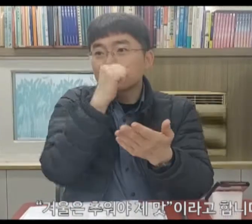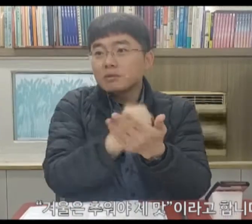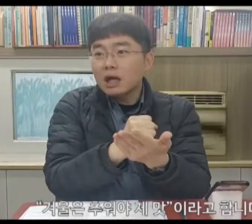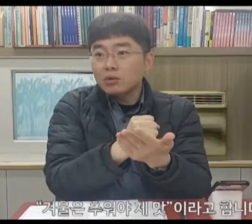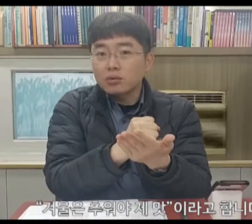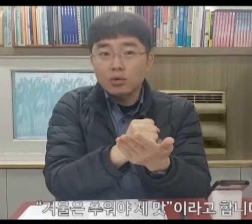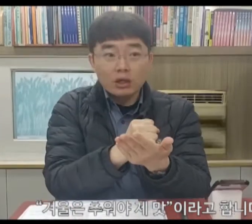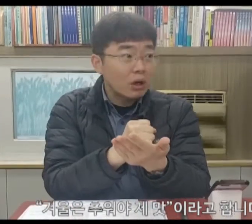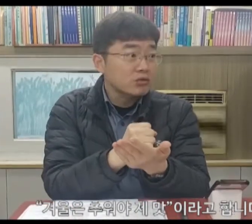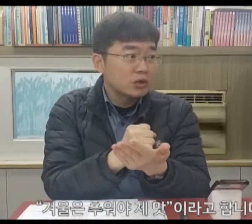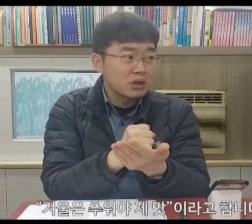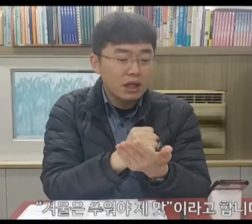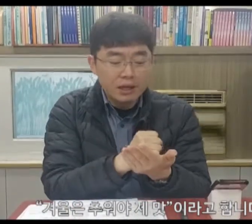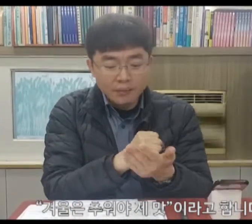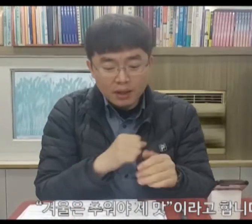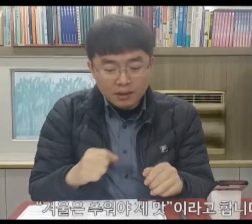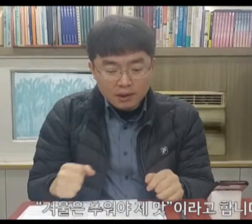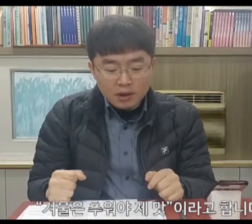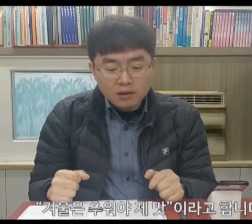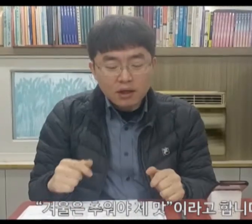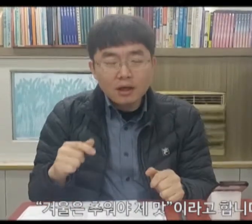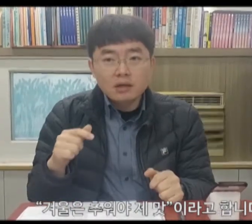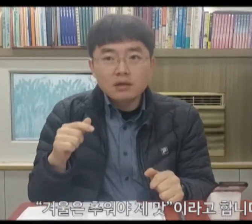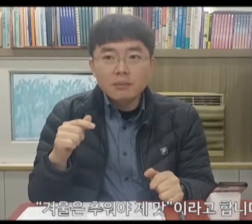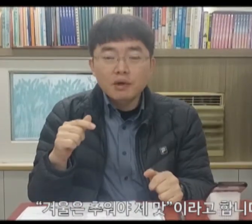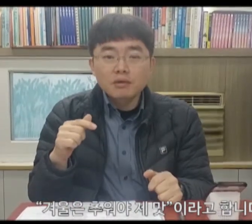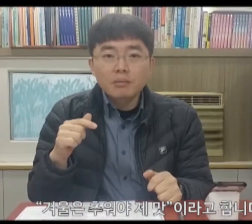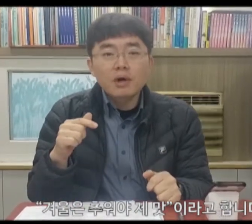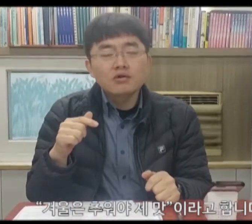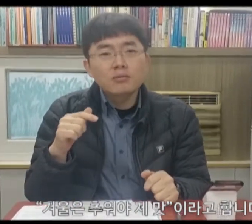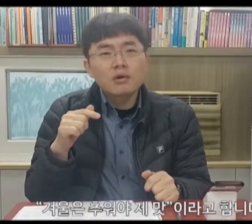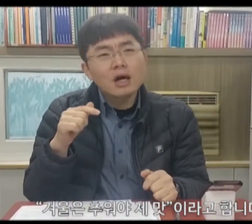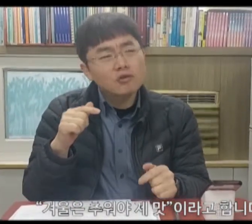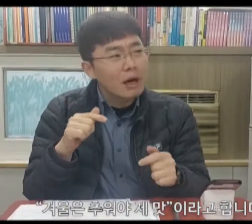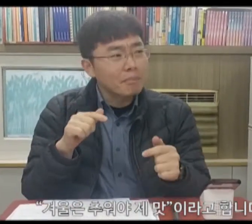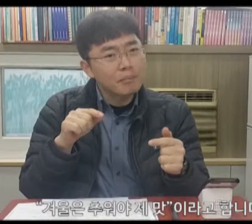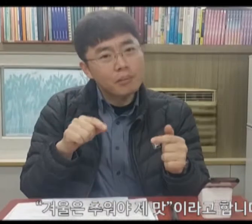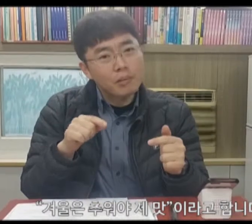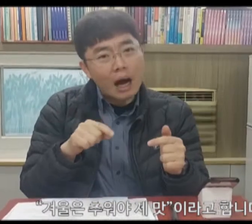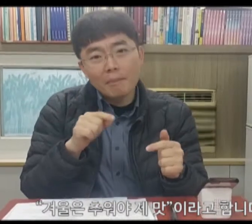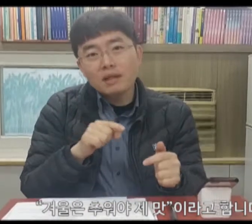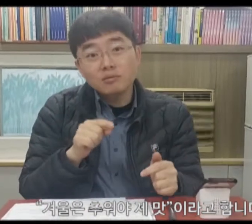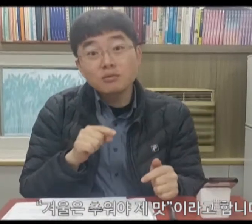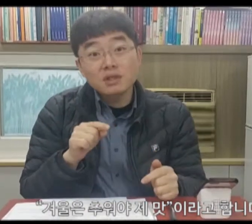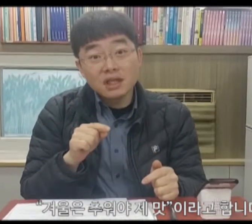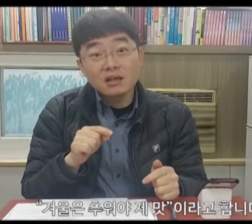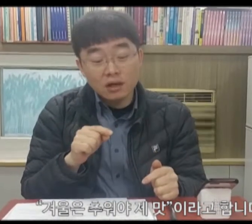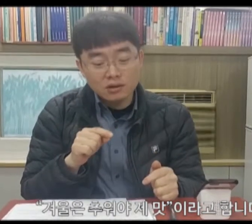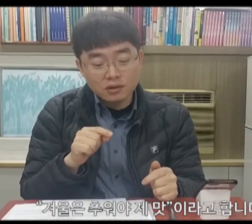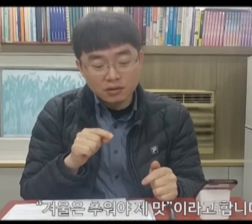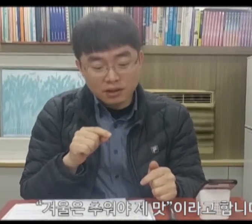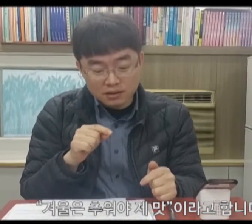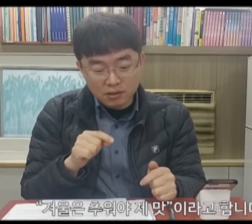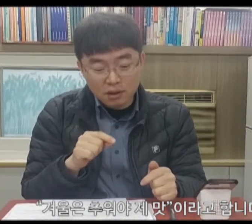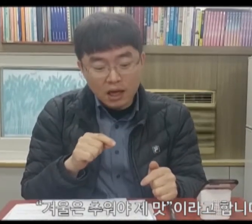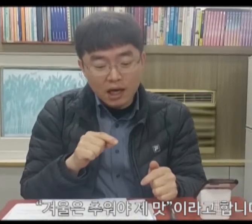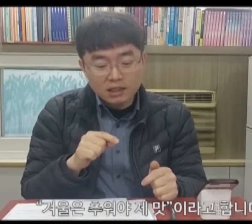안성맞춤이다 정도로 이렇게도 할 수도 있는데 이렇게까지 가면은 뭔가 좀 안 맞는 부분들이 생겨나거든요. 그래서